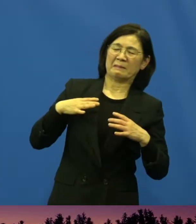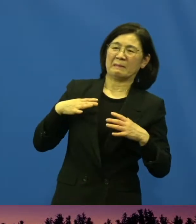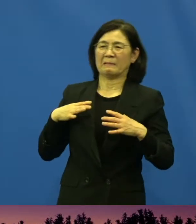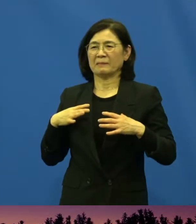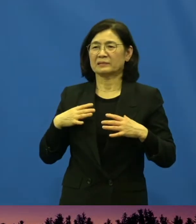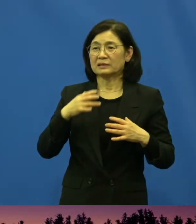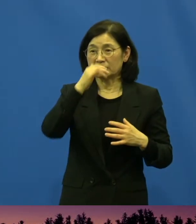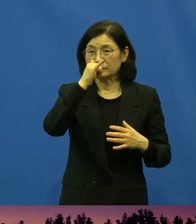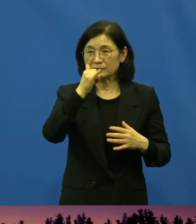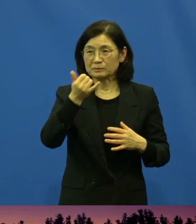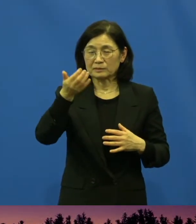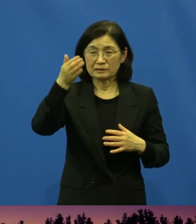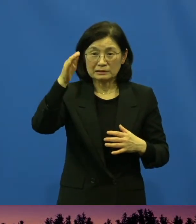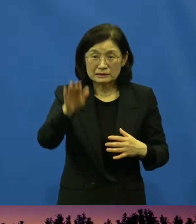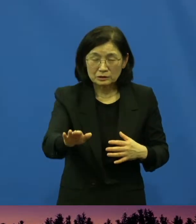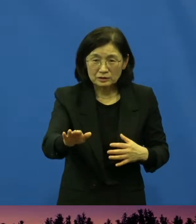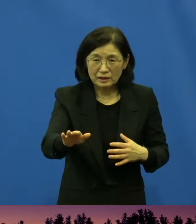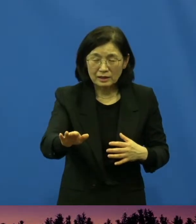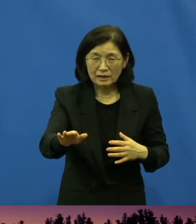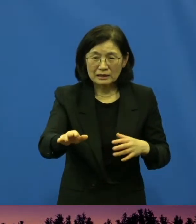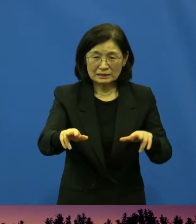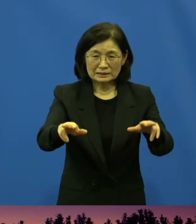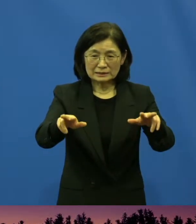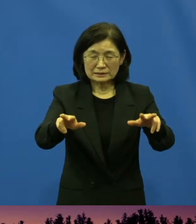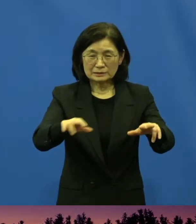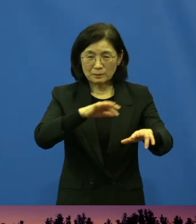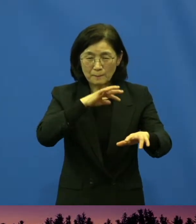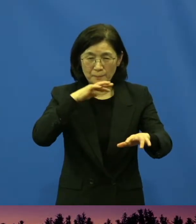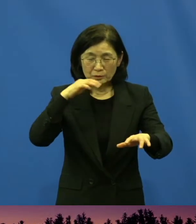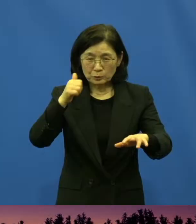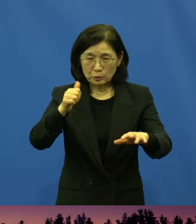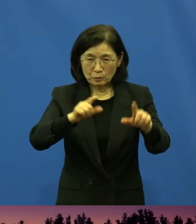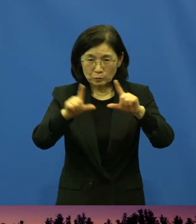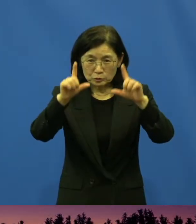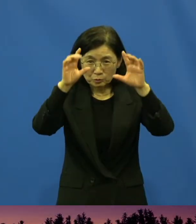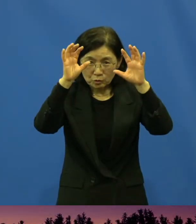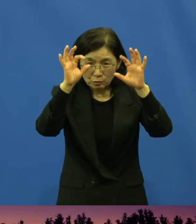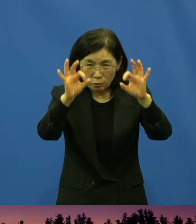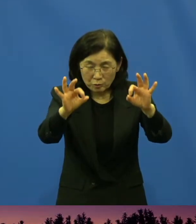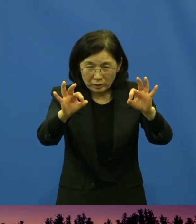여러분, 이게 가장 문제예요. 내가 나를 모르는 거예요. 모든 문제의